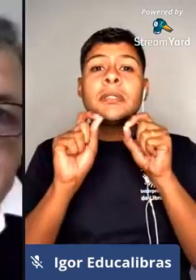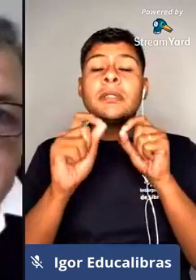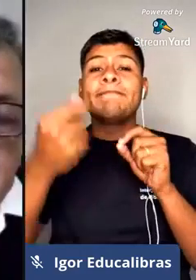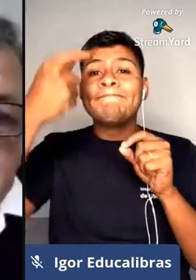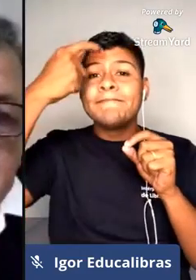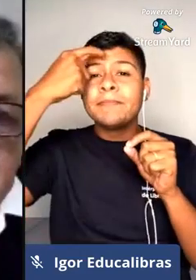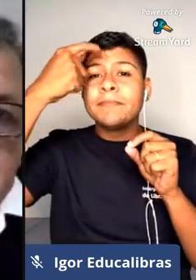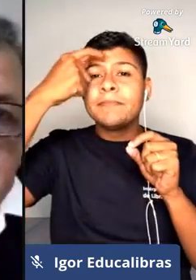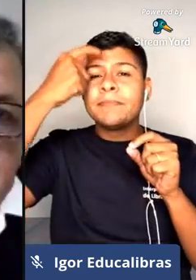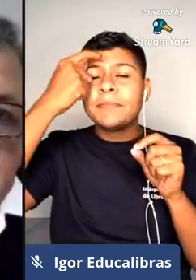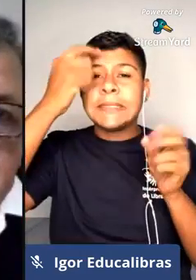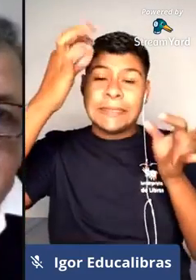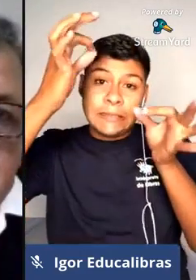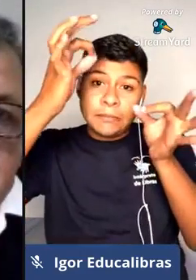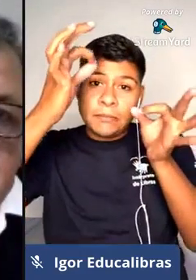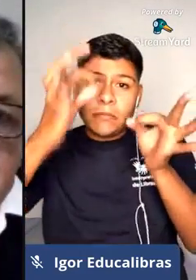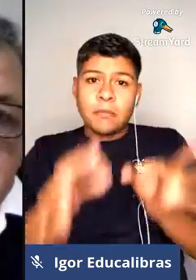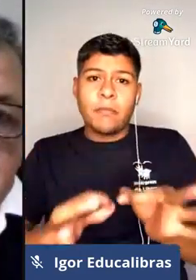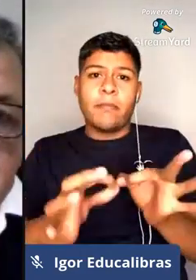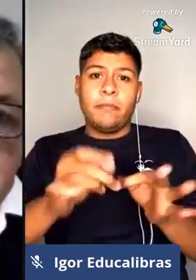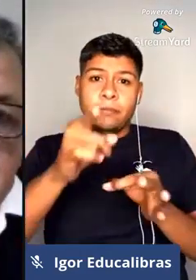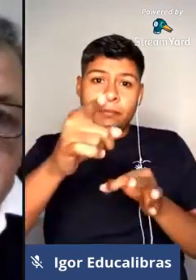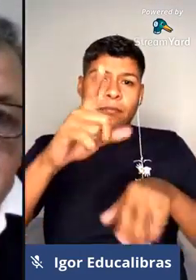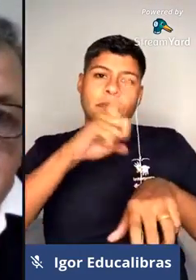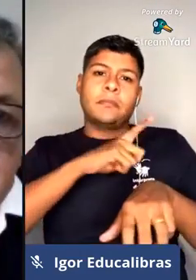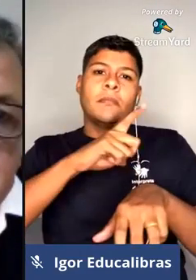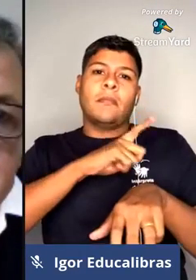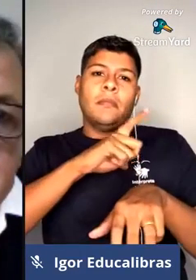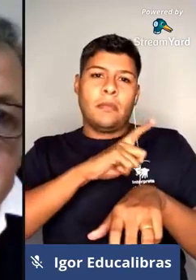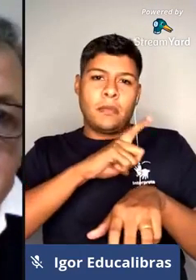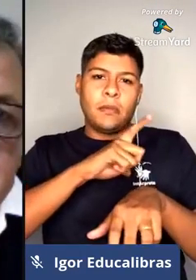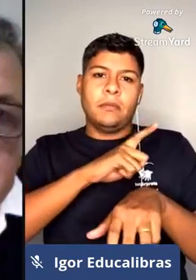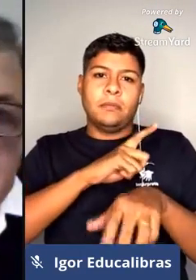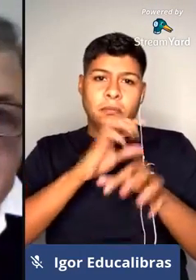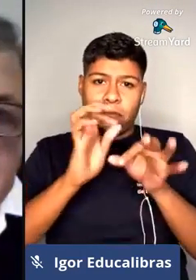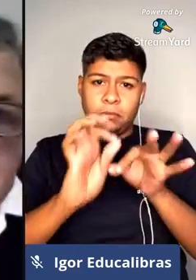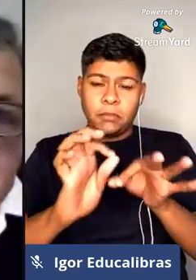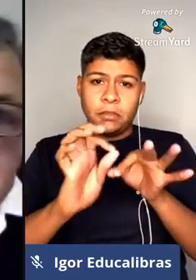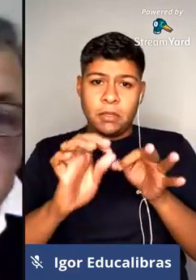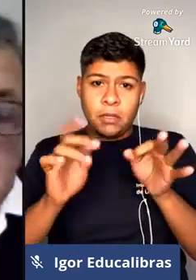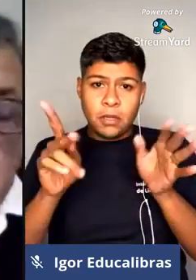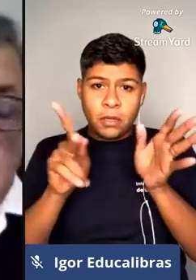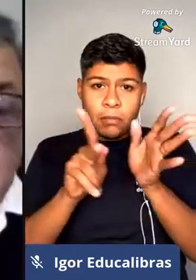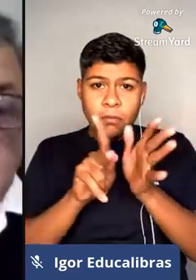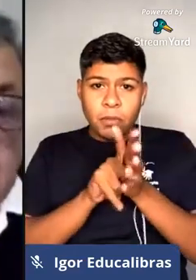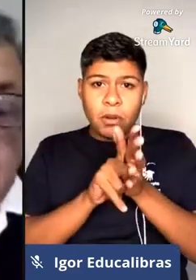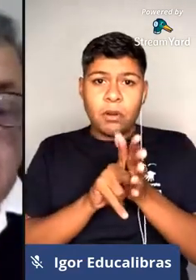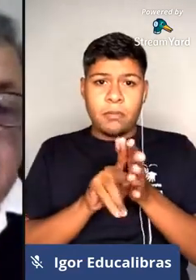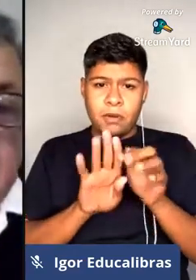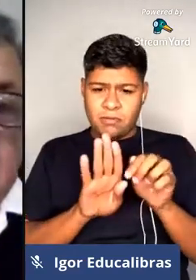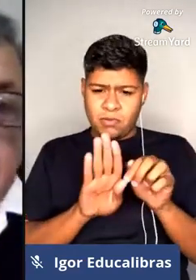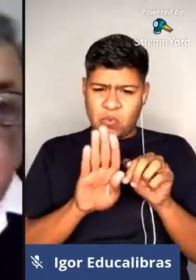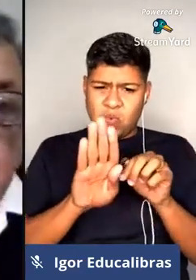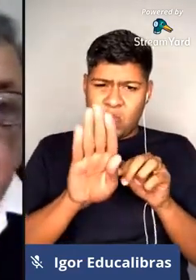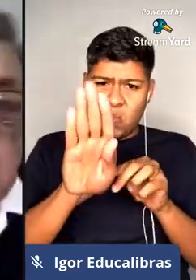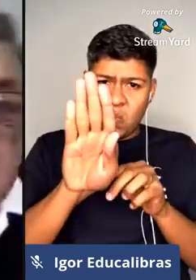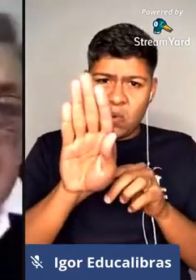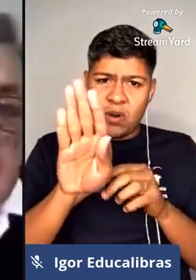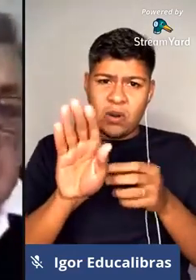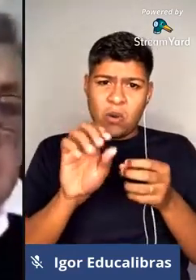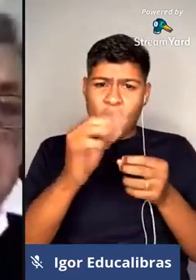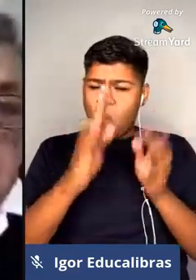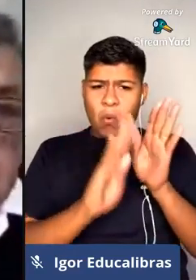raciocínio sofisticado que você tem, certo? A questão não é mais uma rampinha ou um